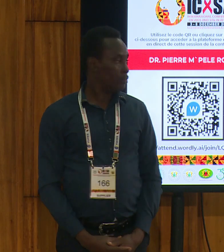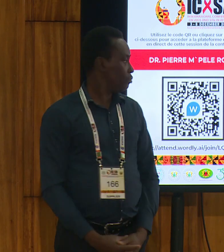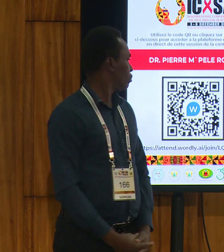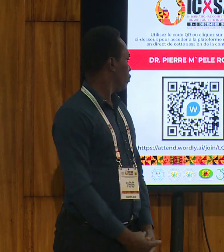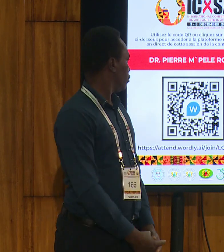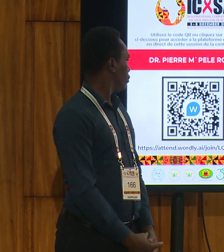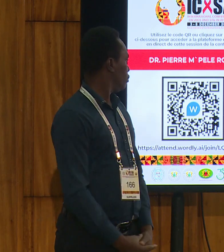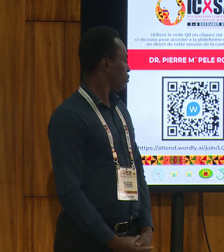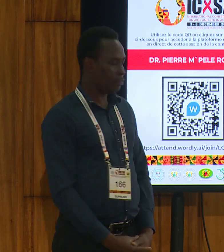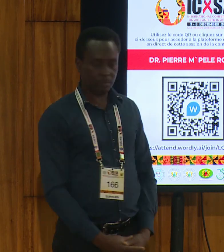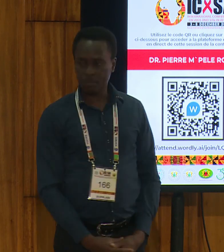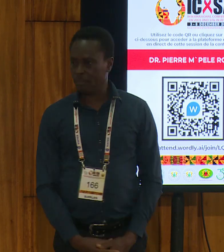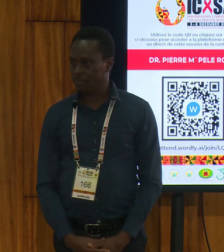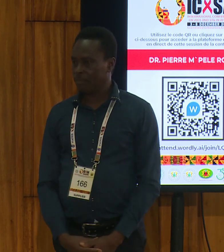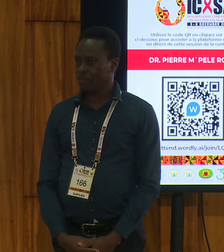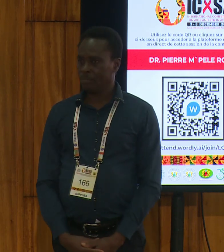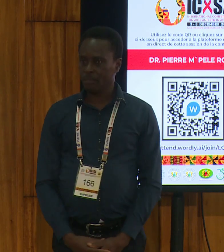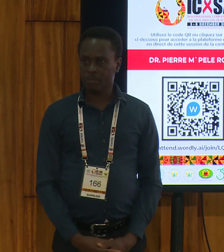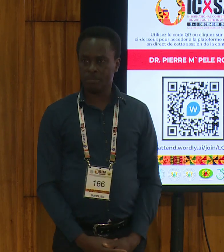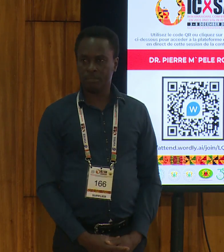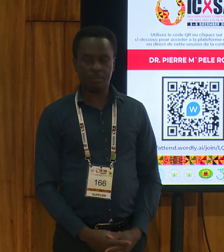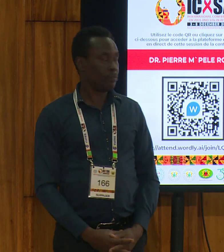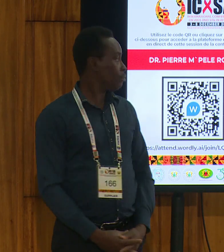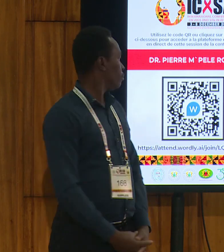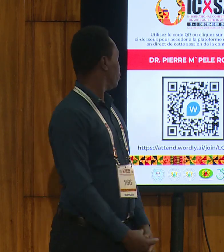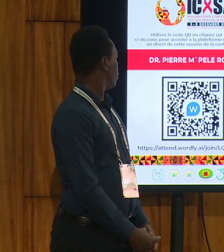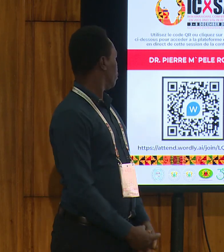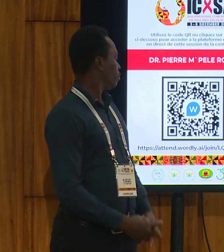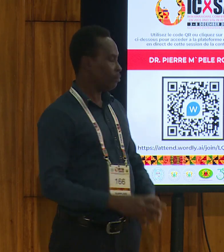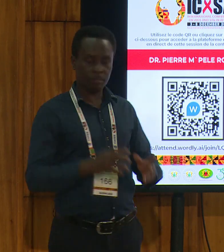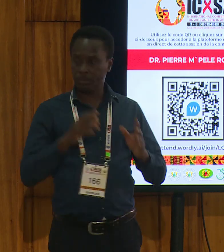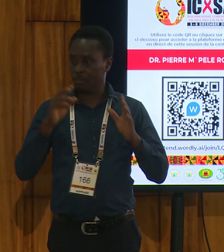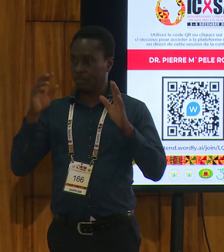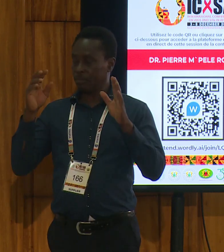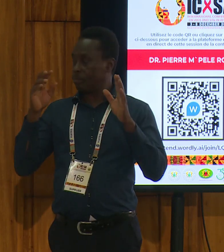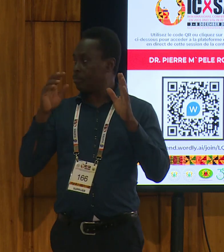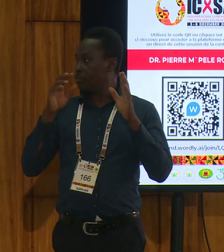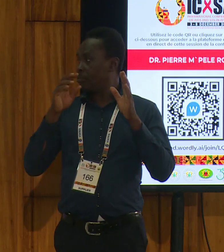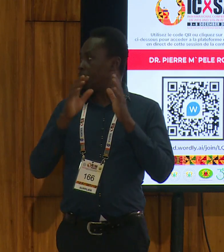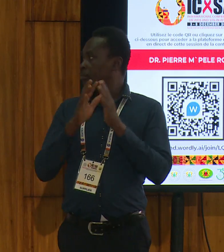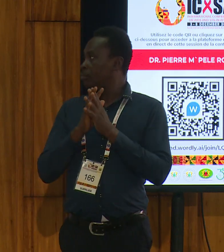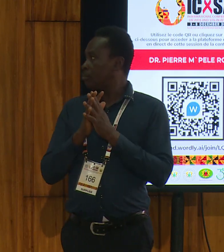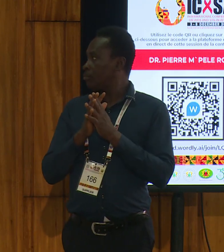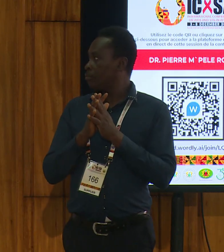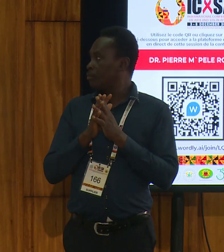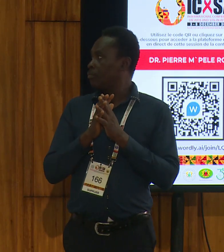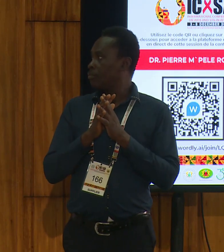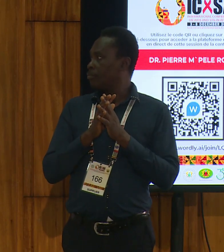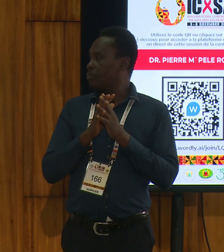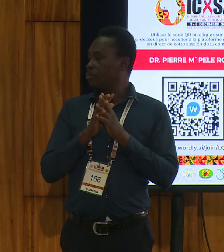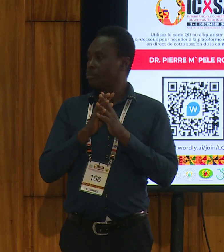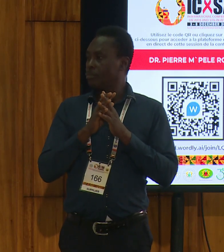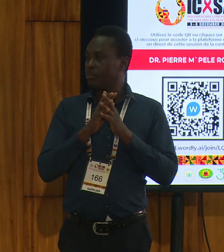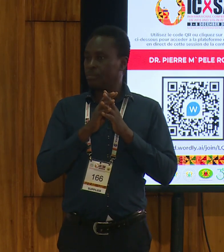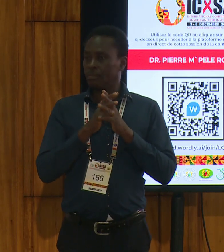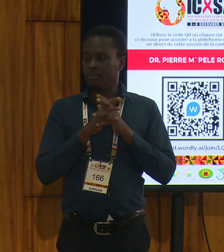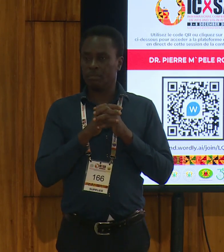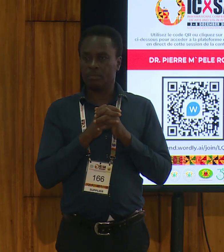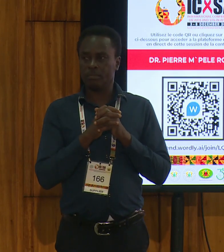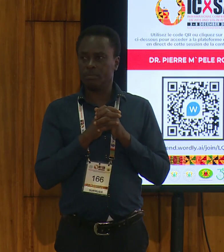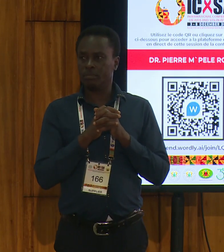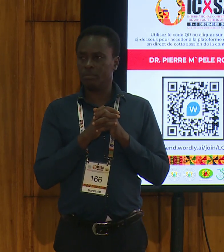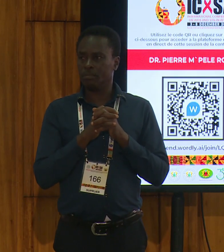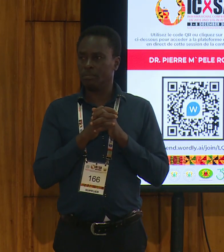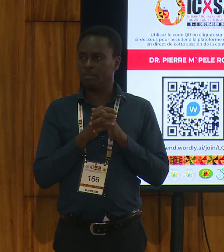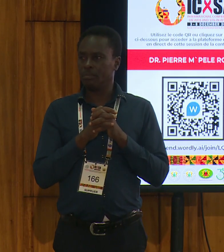je vais présenter très rapidement le contexte dans lequel nous avions eu à faire ce UCLM.